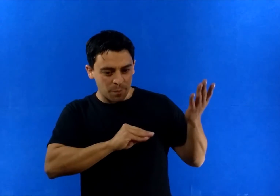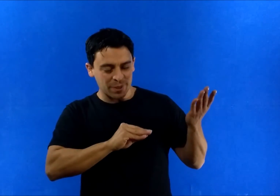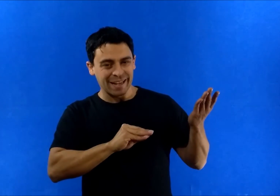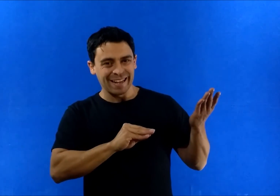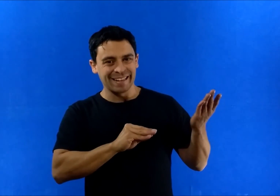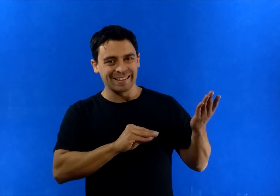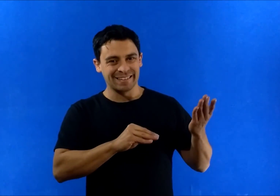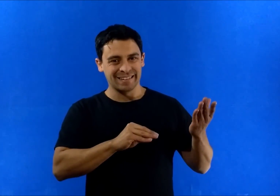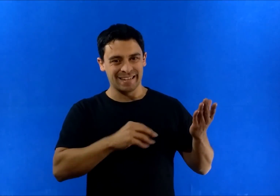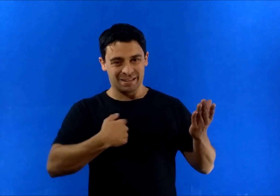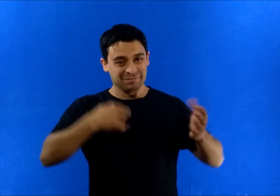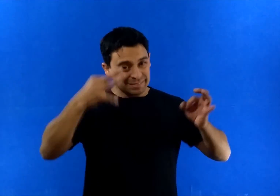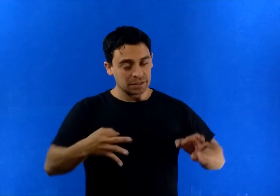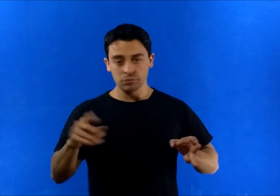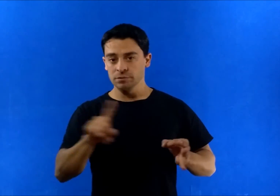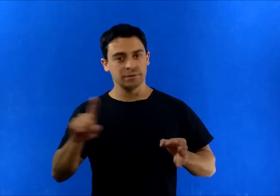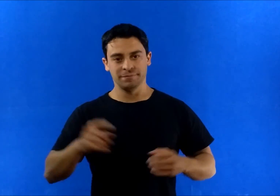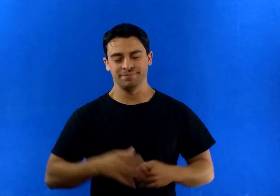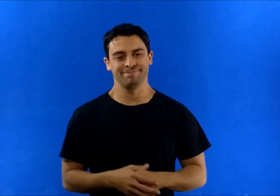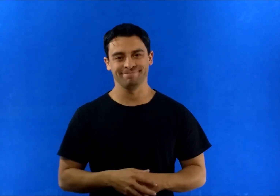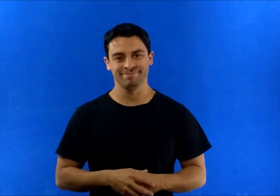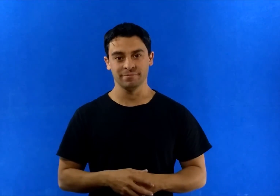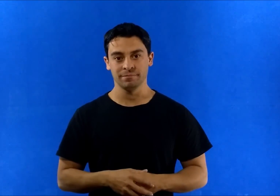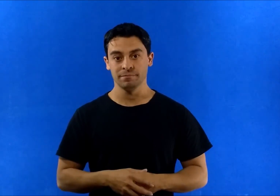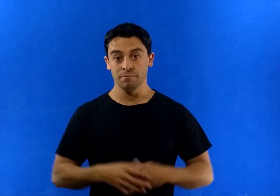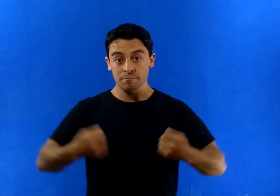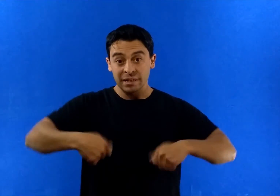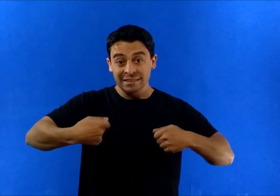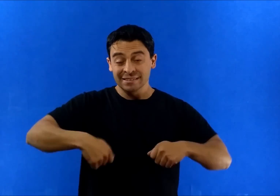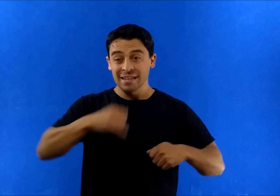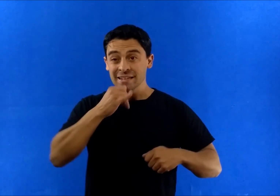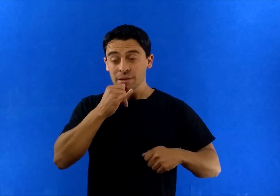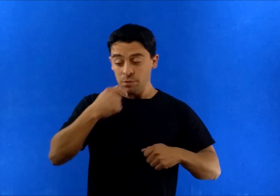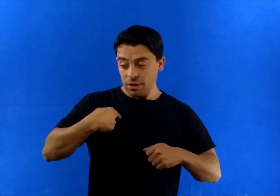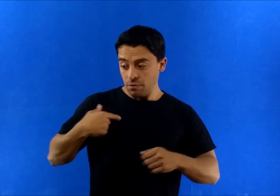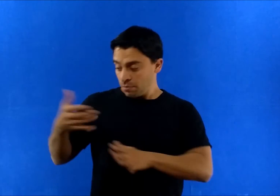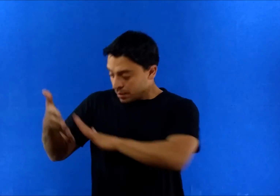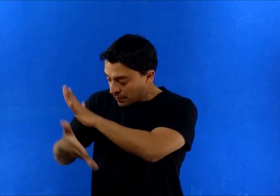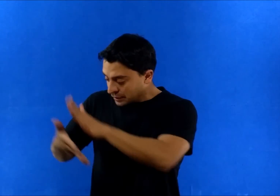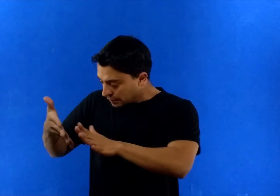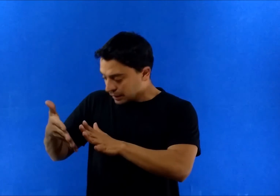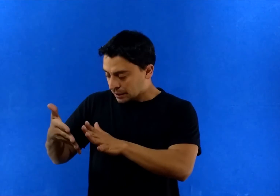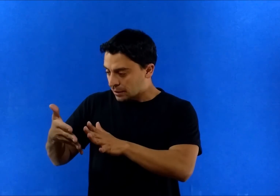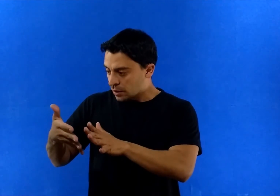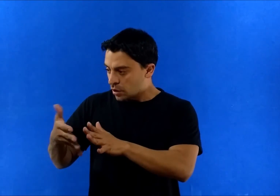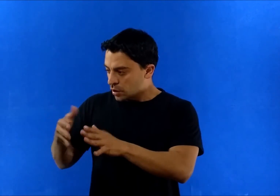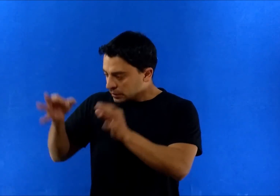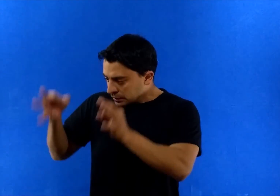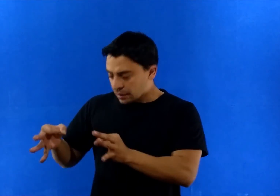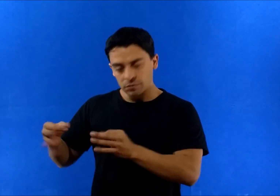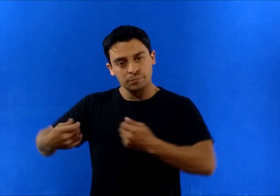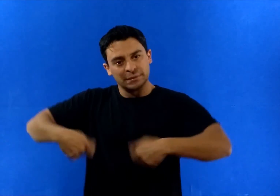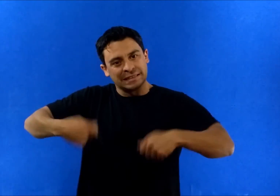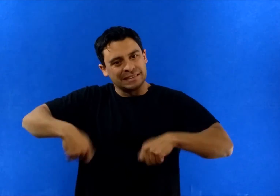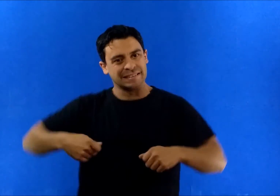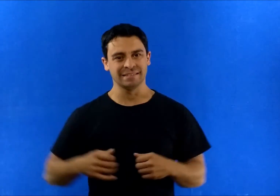eu copiar ele, eu não estarei correta, não estarei certo. Precisa a língua de sinais